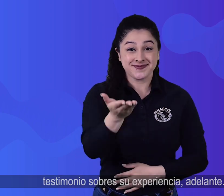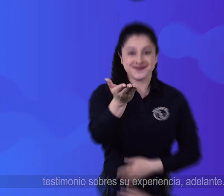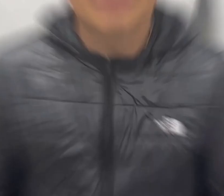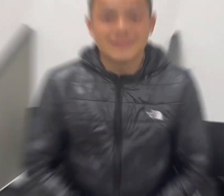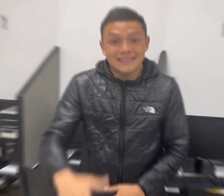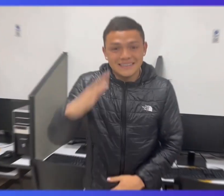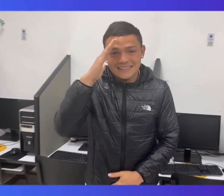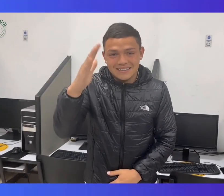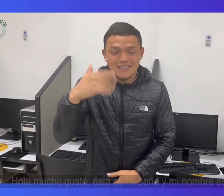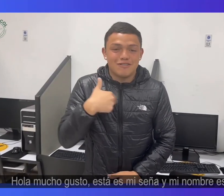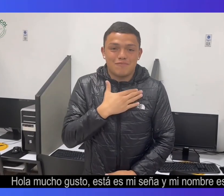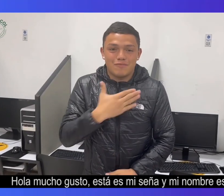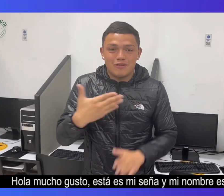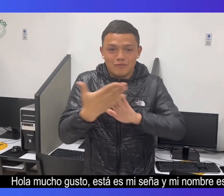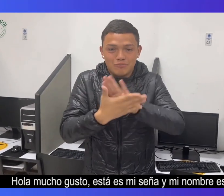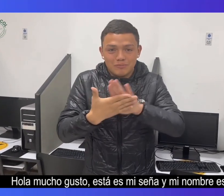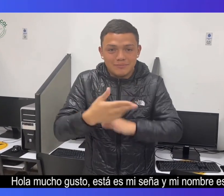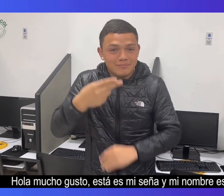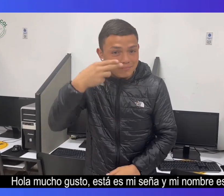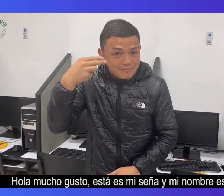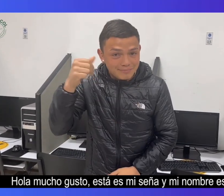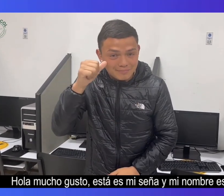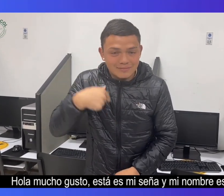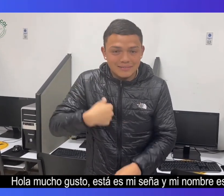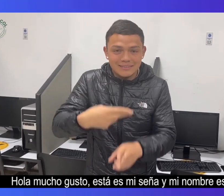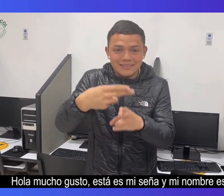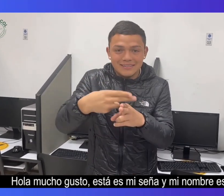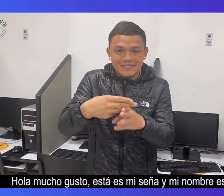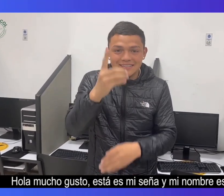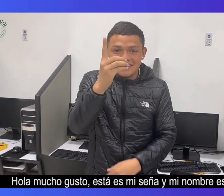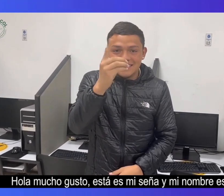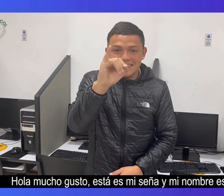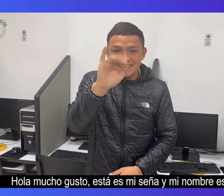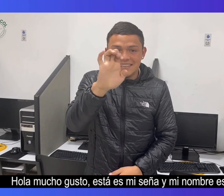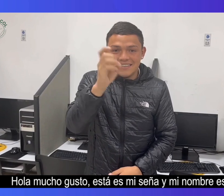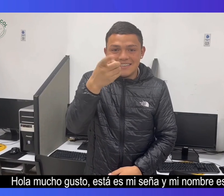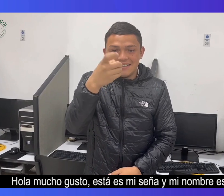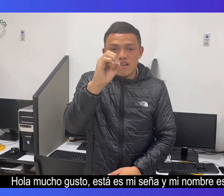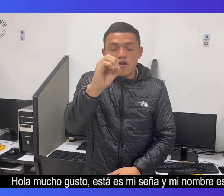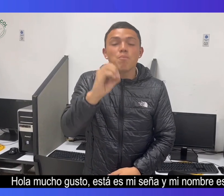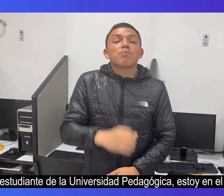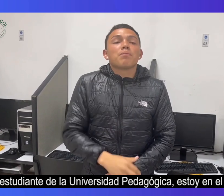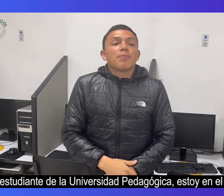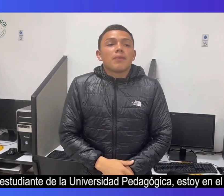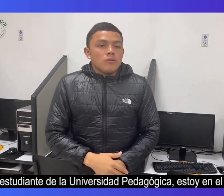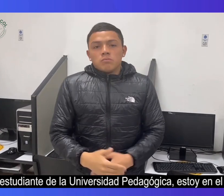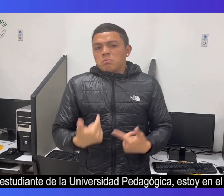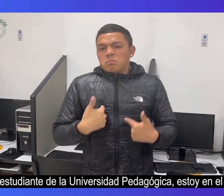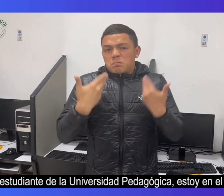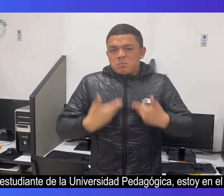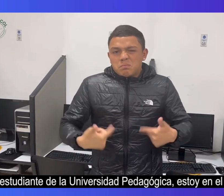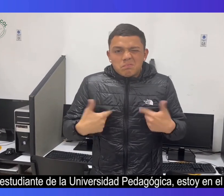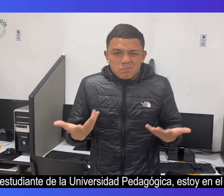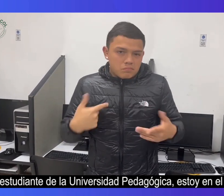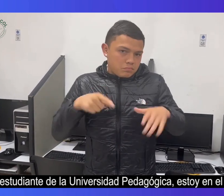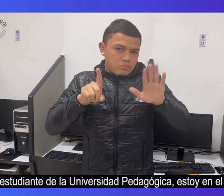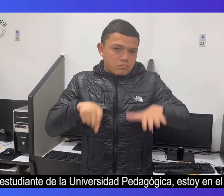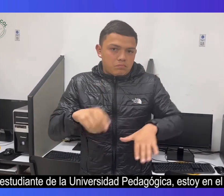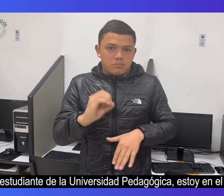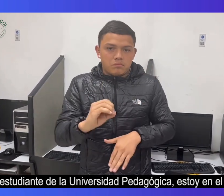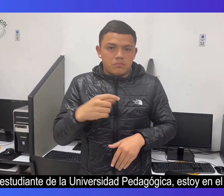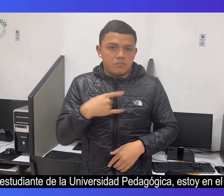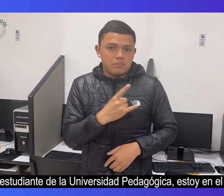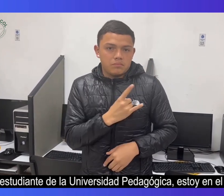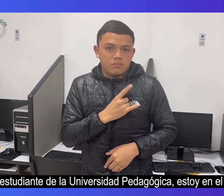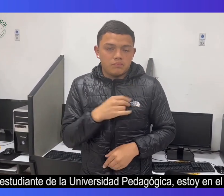Adelante. Hola, mucho gusto, esta es mi seña y mi nombre es Diego. Soy estudiante de la